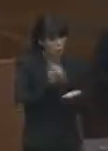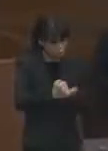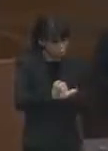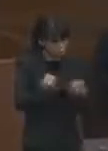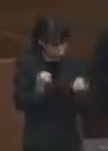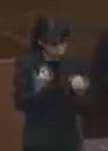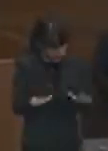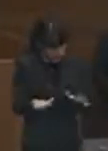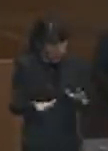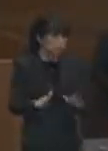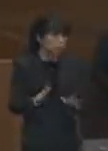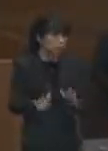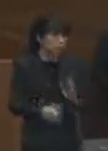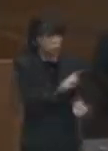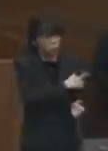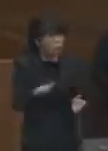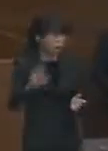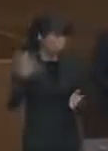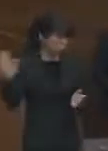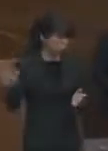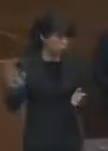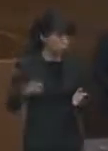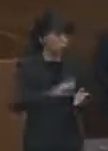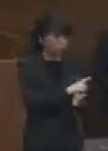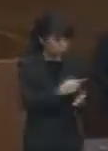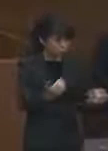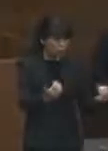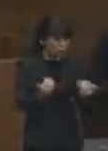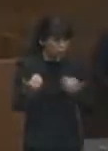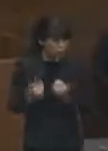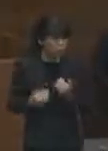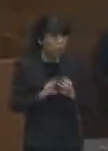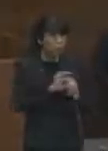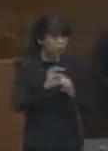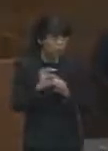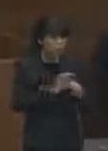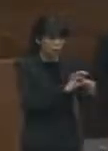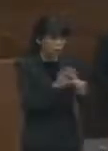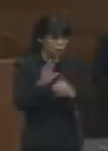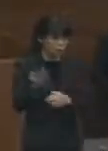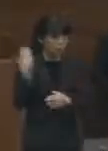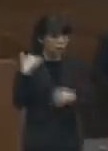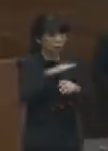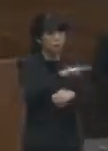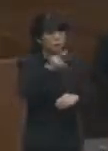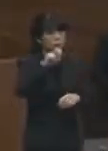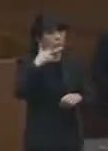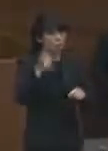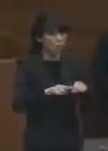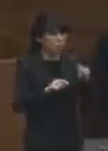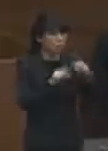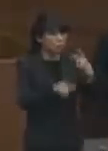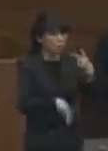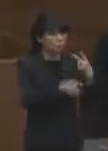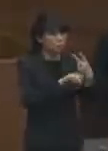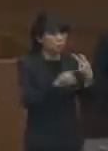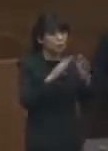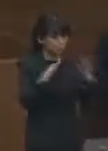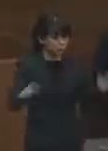論点があり、さまざまな要因が絡み合う中で、前回平成27年12月市議会におい